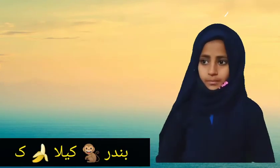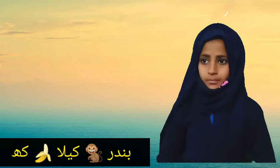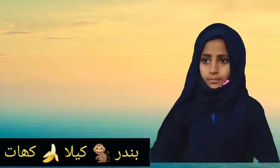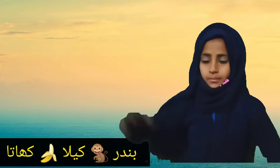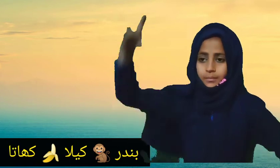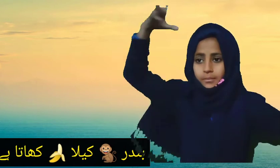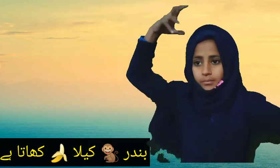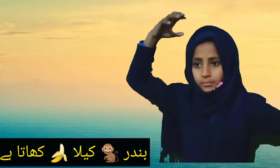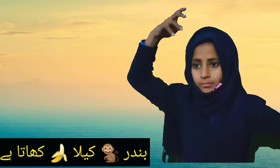बंदर